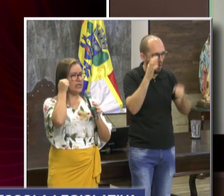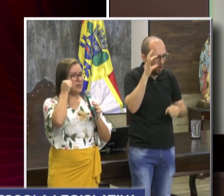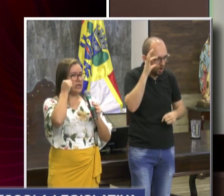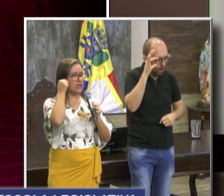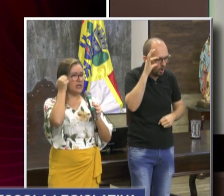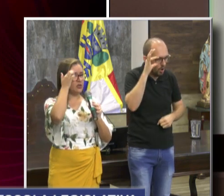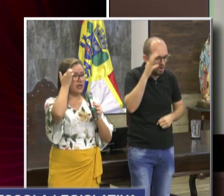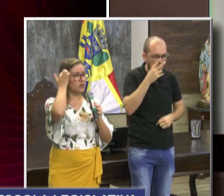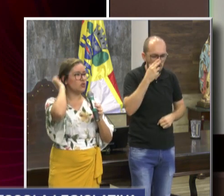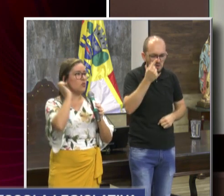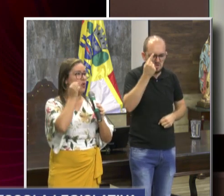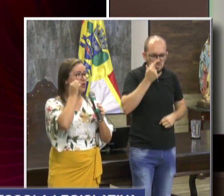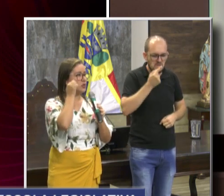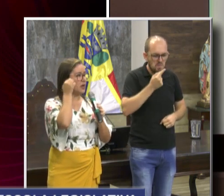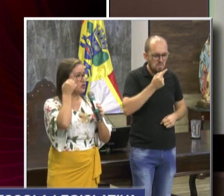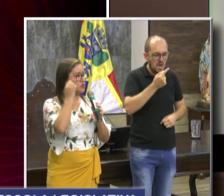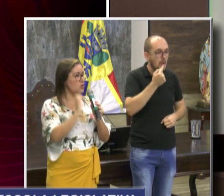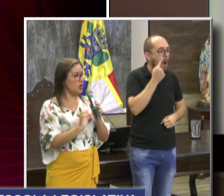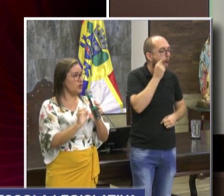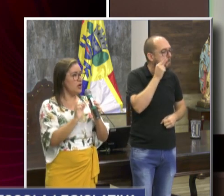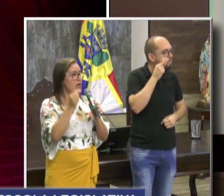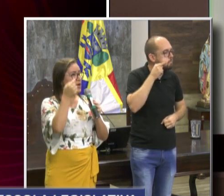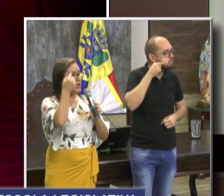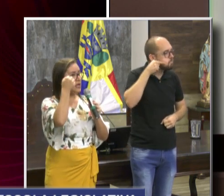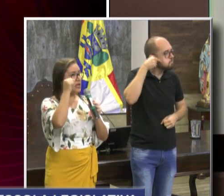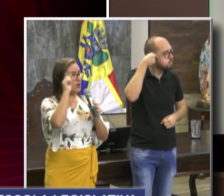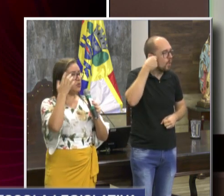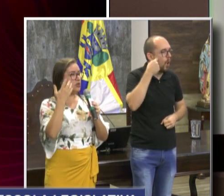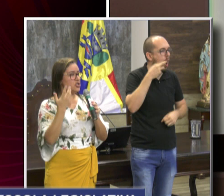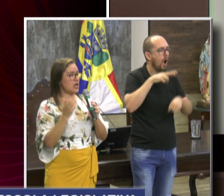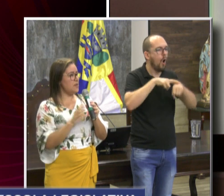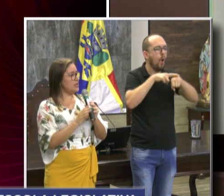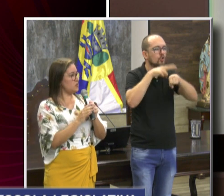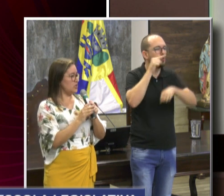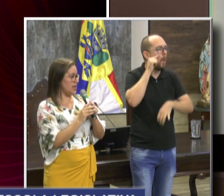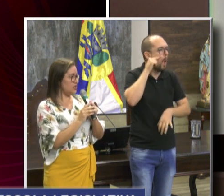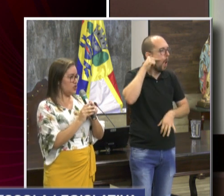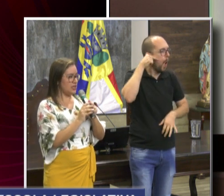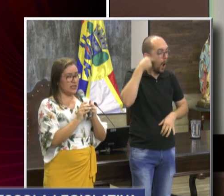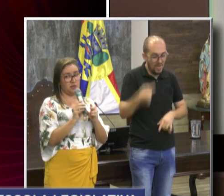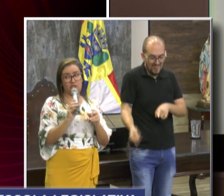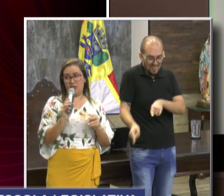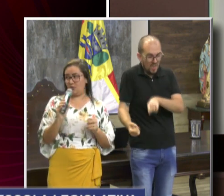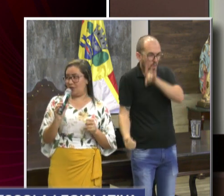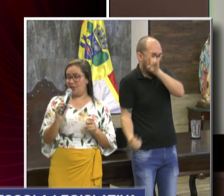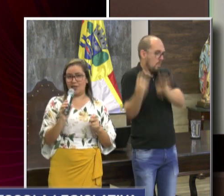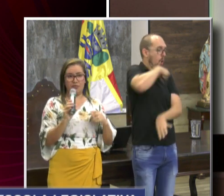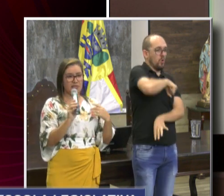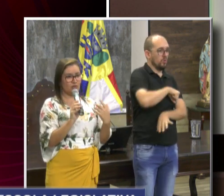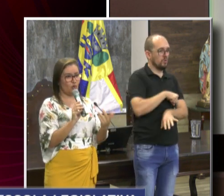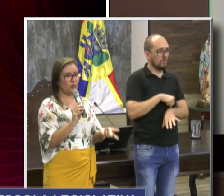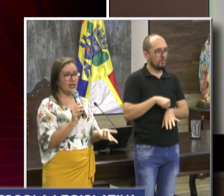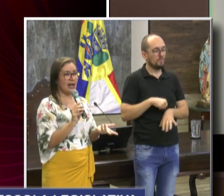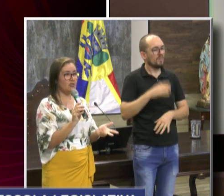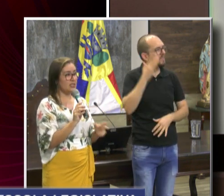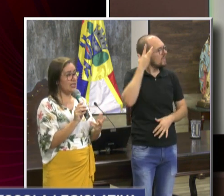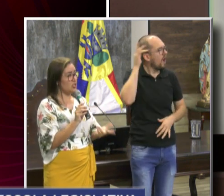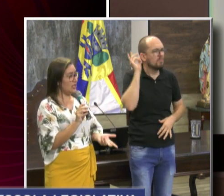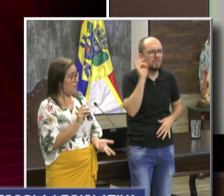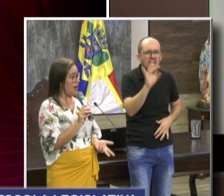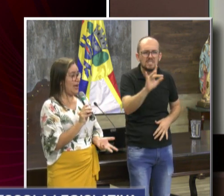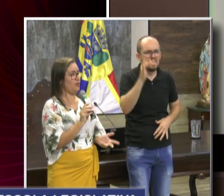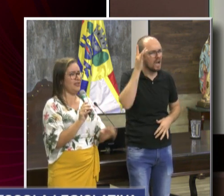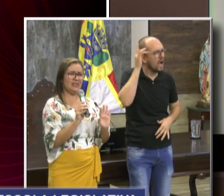1 semana, mais ou menos, com um roxo embaixo do olho e com dor de cabeça uns 3 dias. A minha diretora queria que eu fizesse um comunicado de